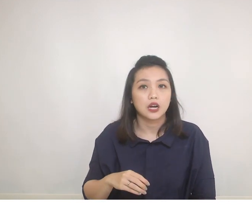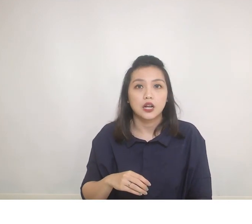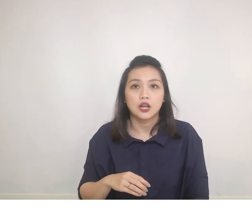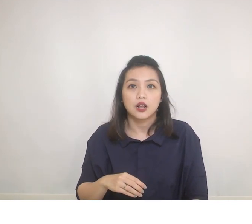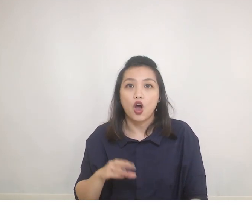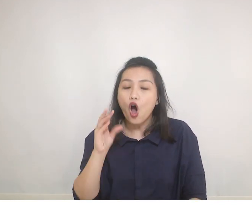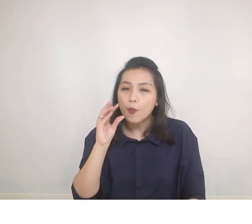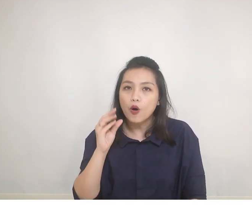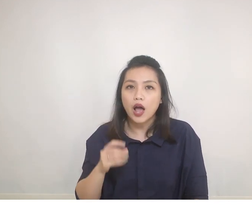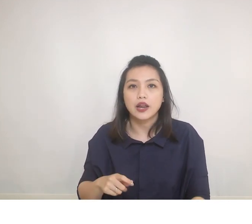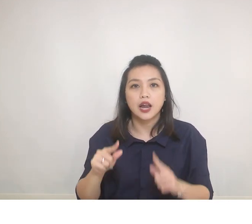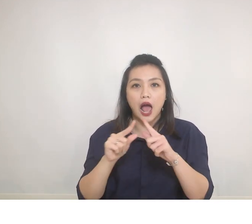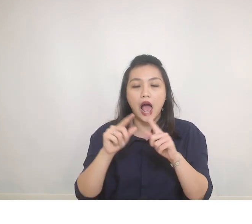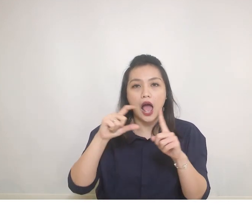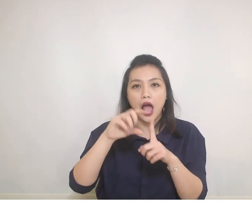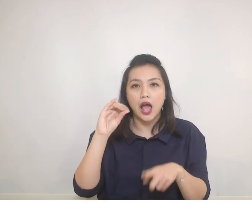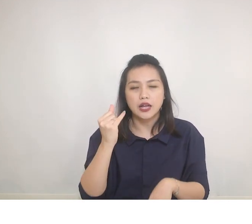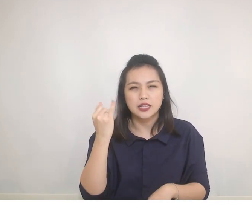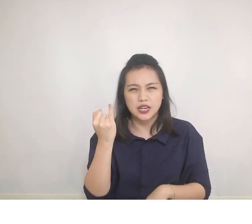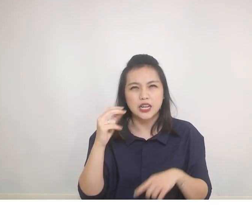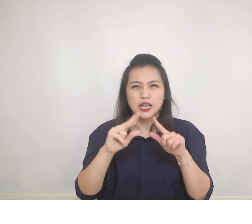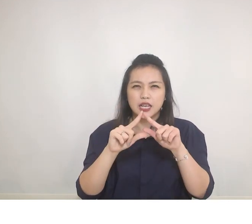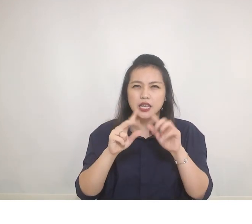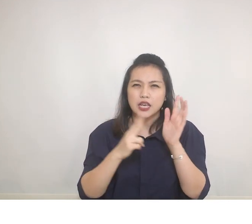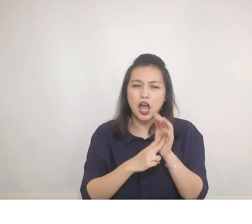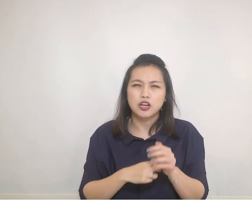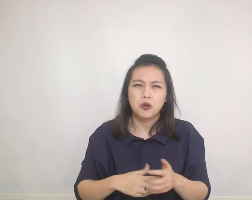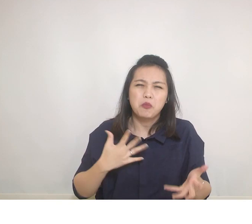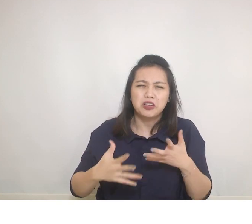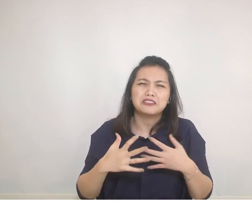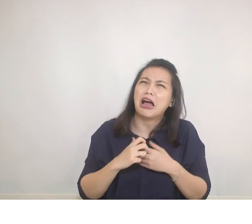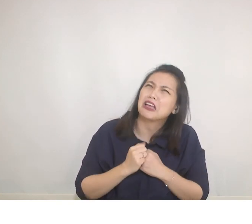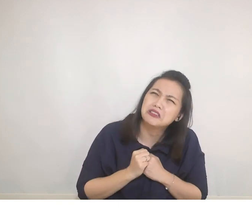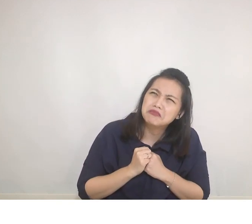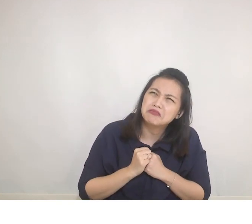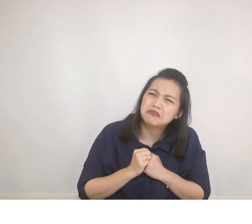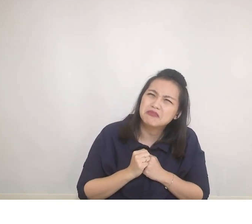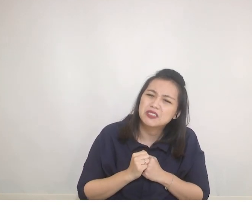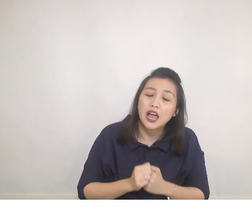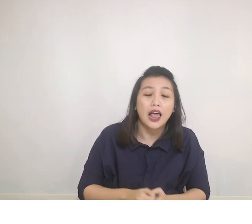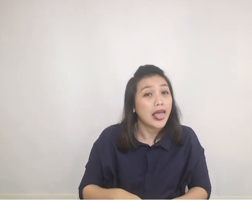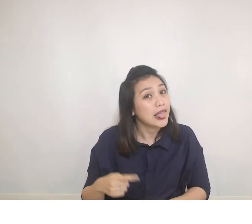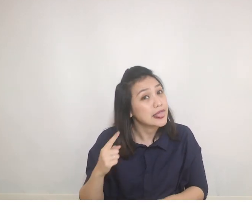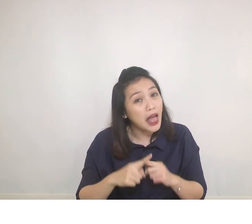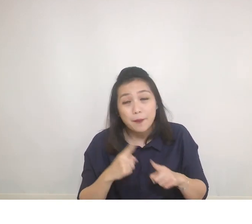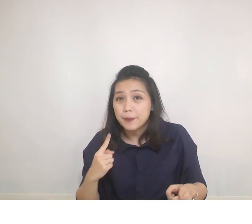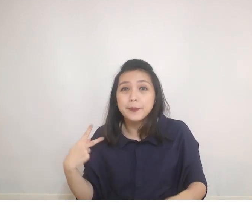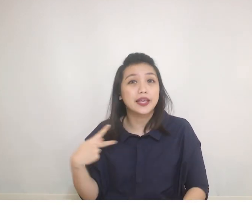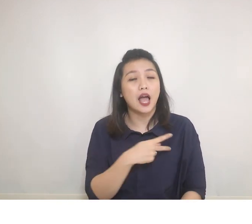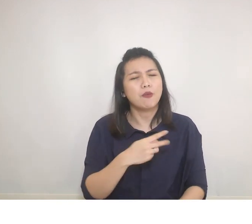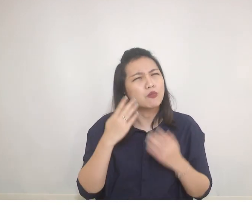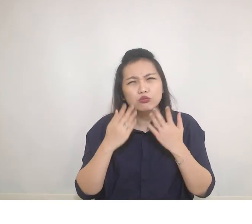pada saat kami melibatkan leaders gitu, pada saat kami melibatkan leaders kami merasakan itu